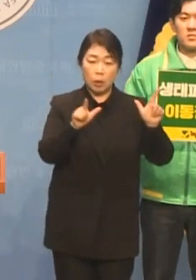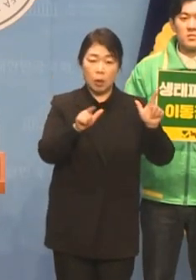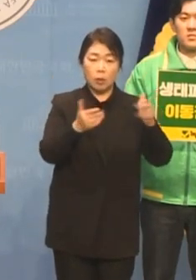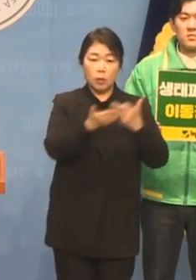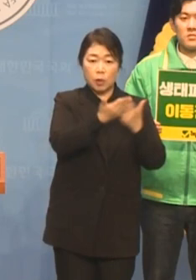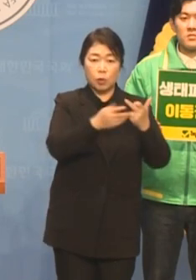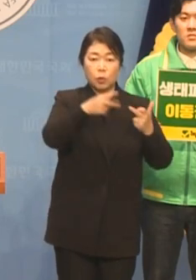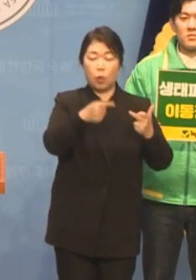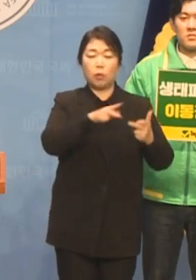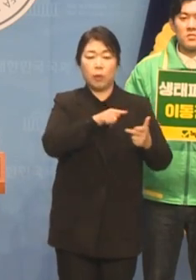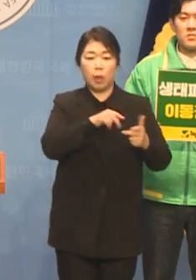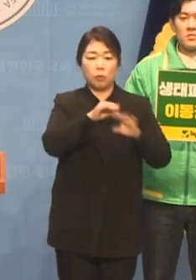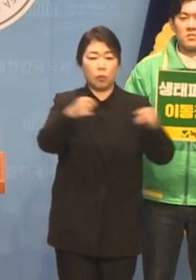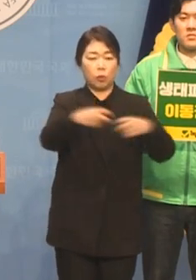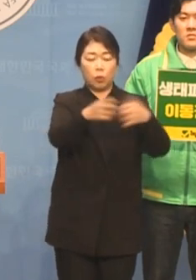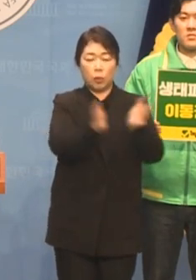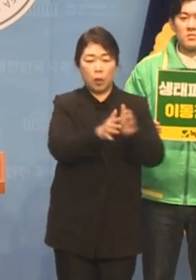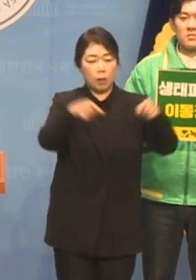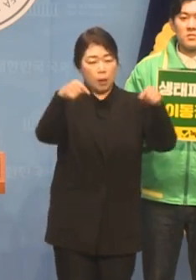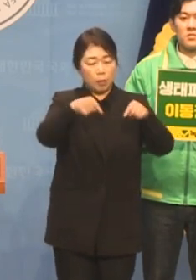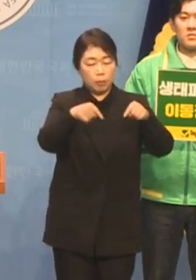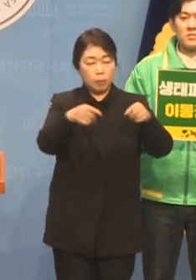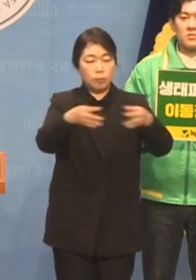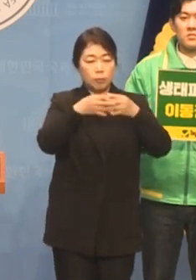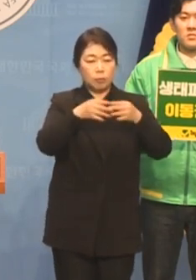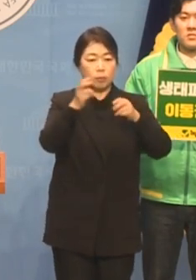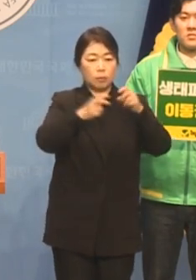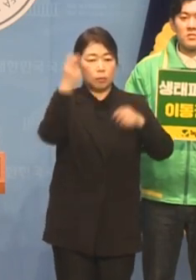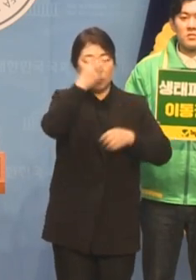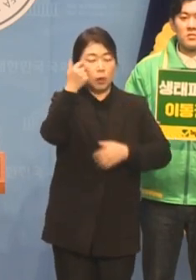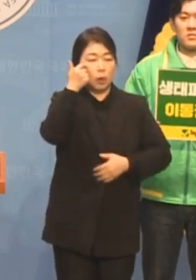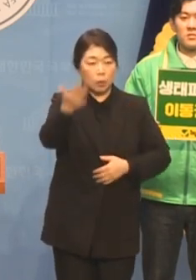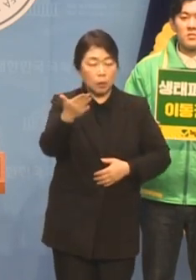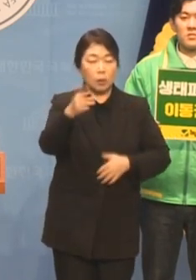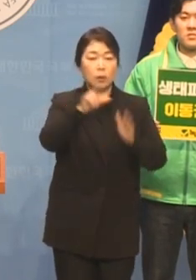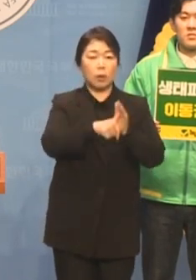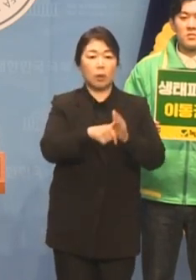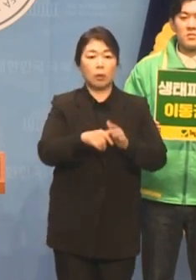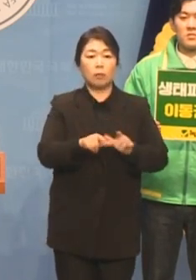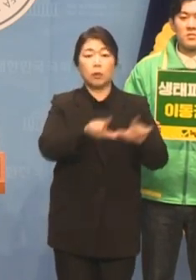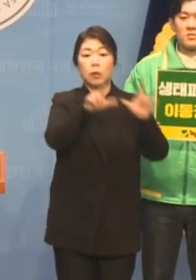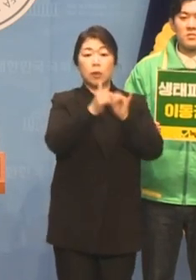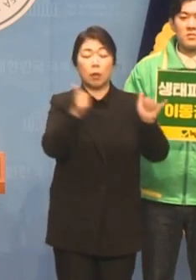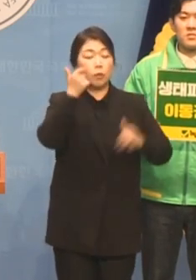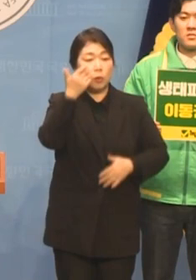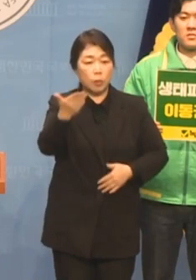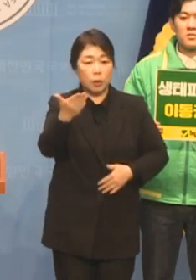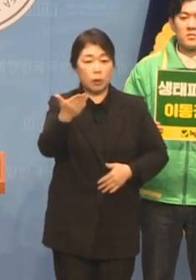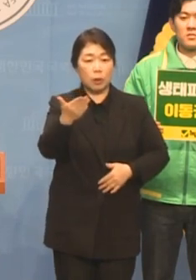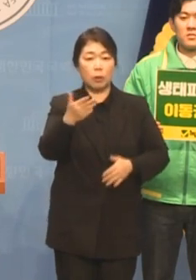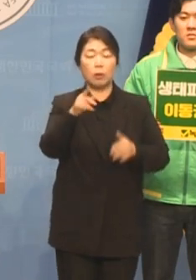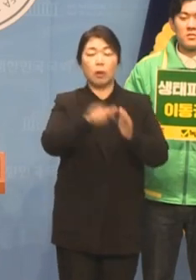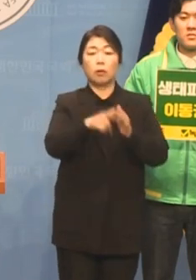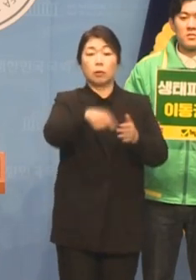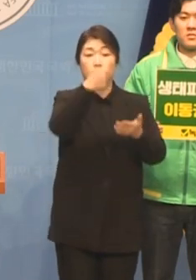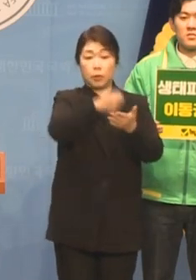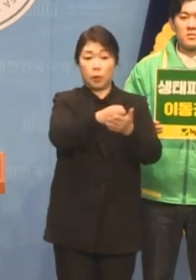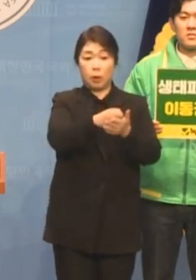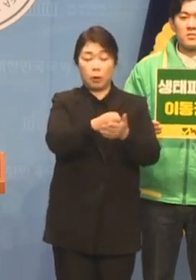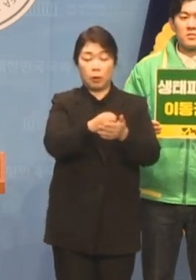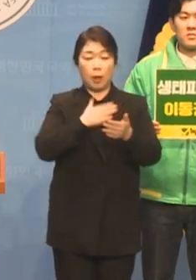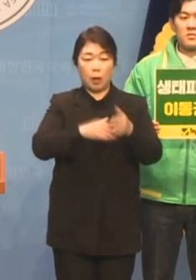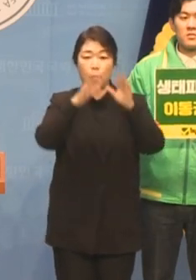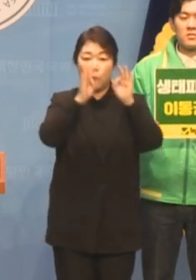그리고 국토교통부가 서로 합의를 해서 여론 조사로 도민들의 뜻을 결정을 하고 도민들의 뜻을 파악을